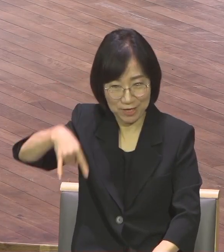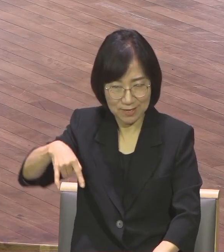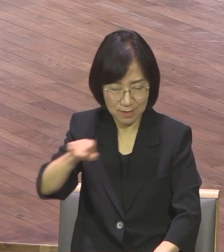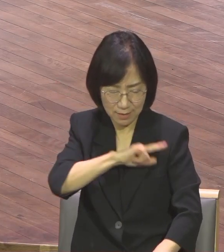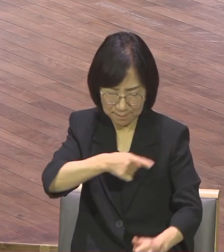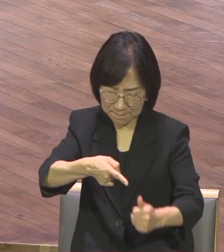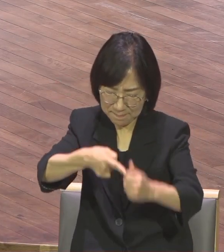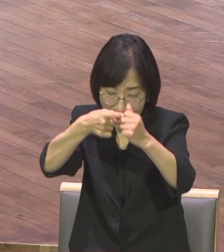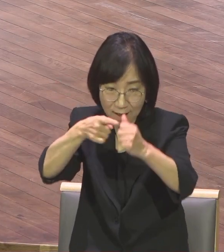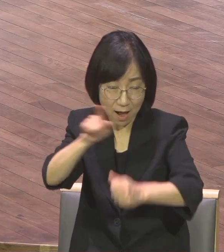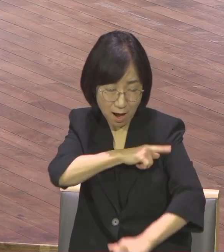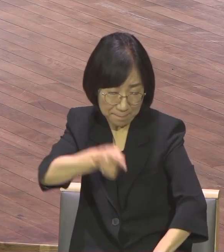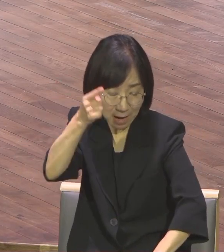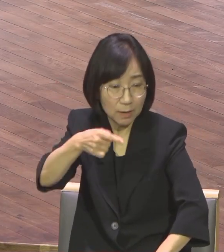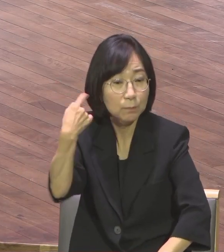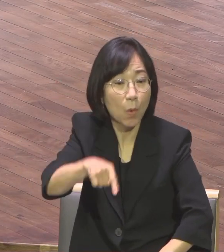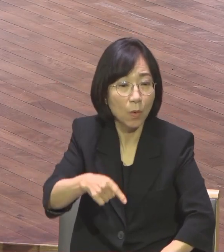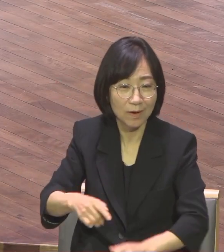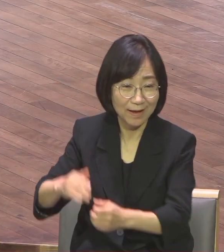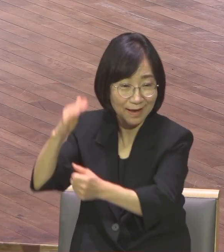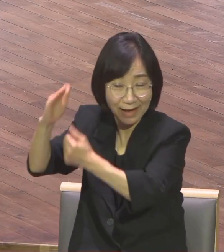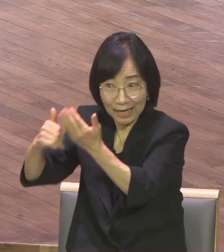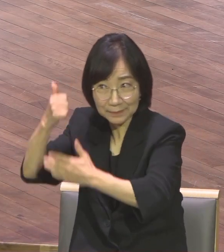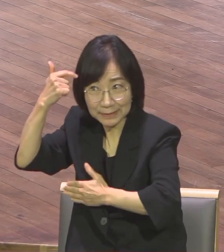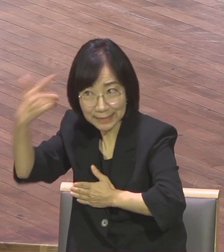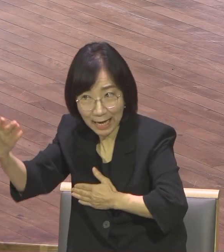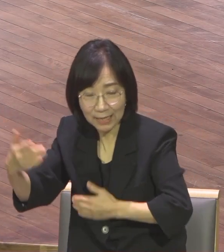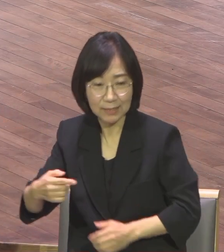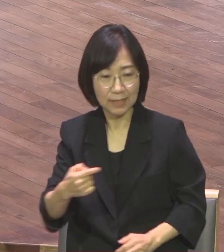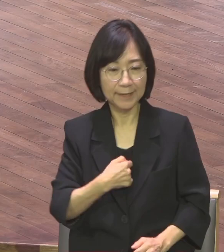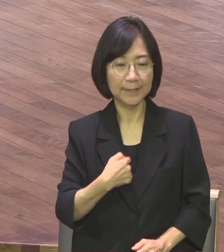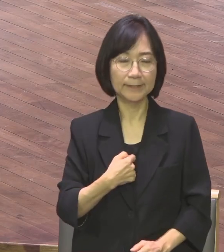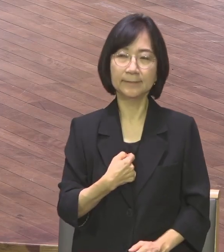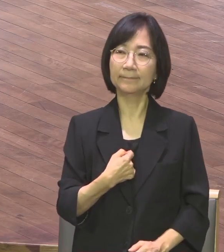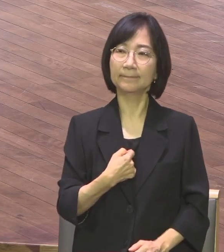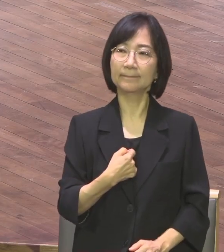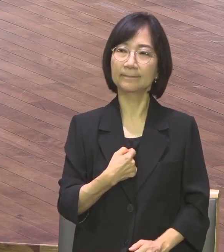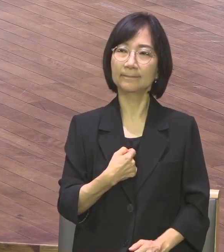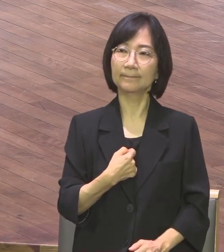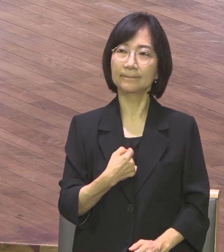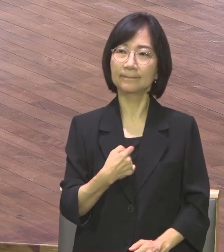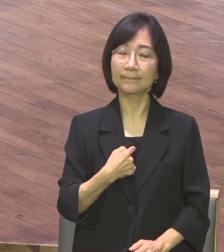하나님이 우선이냐? 내 자리가 우선이냐?